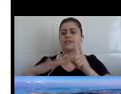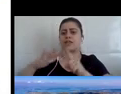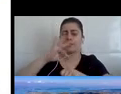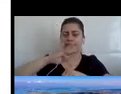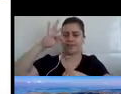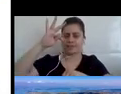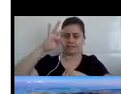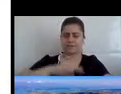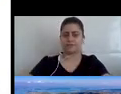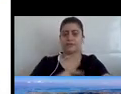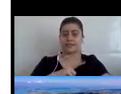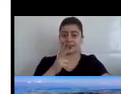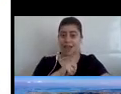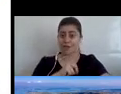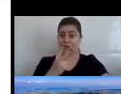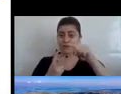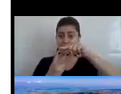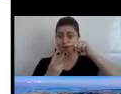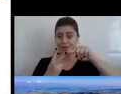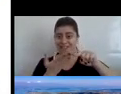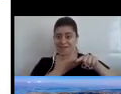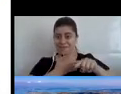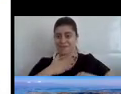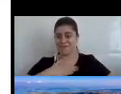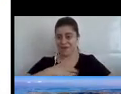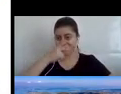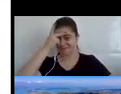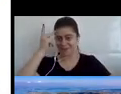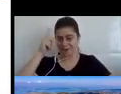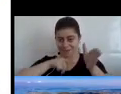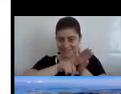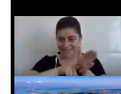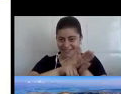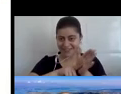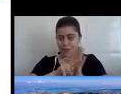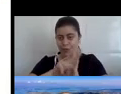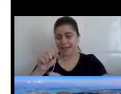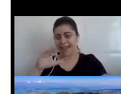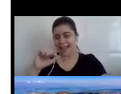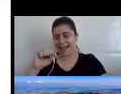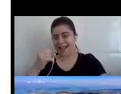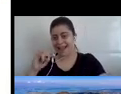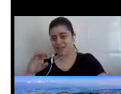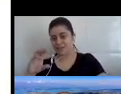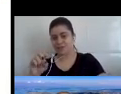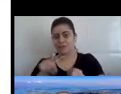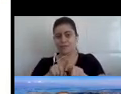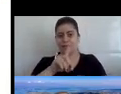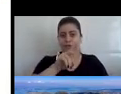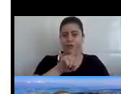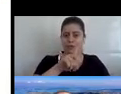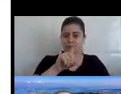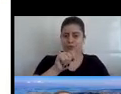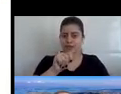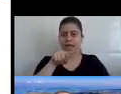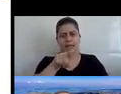dois colegas, né, dois pesquisadores que trabalham muito com a gente na universidade, o Acácio e a Guta. Inclusive, eles participaram de